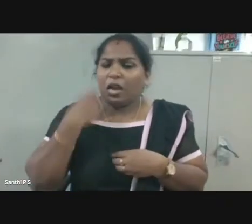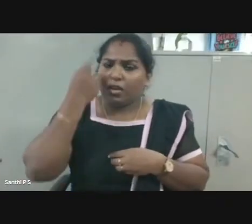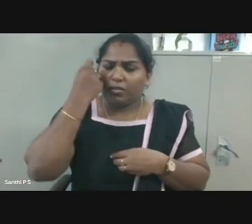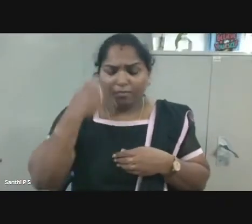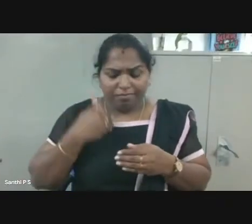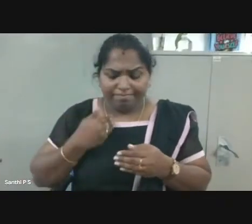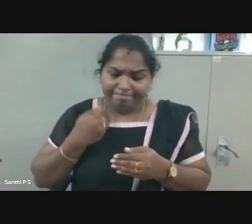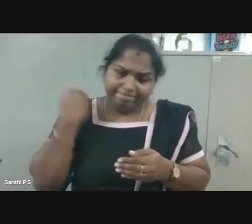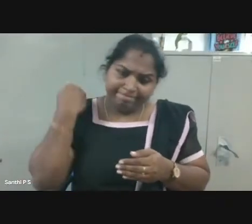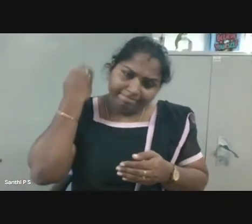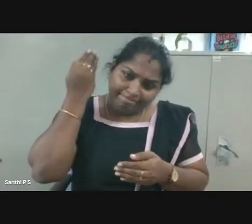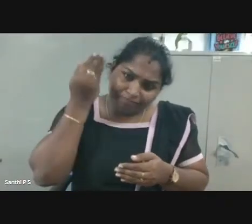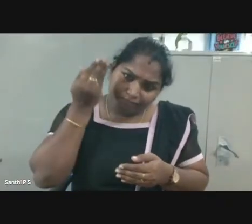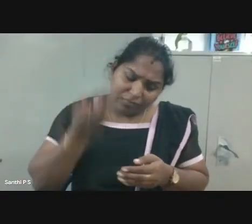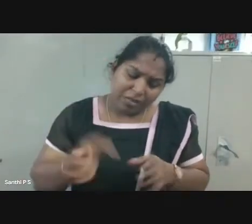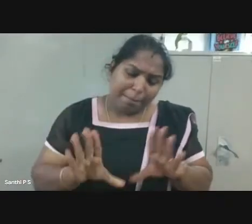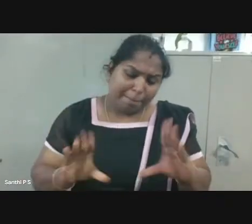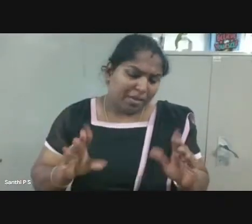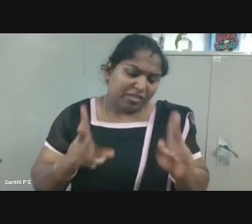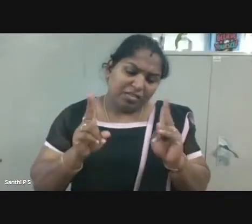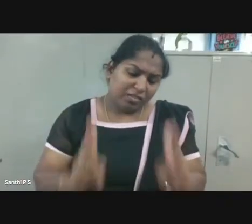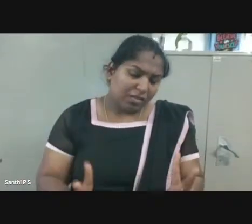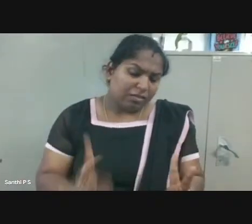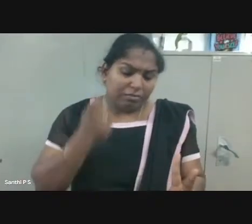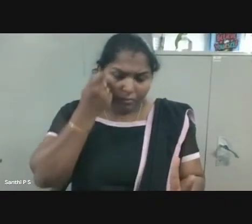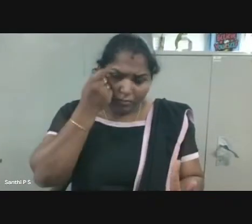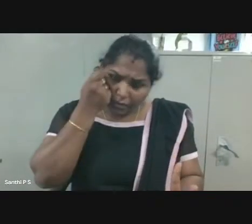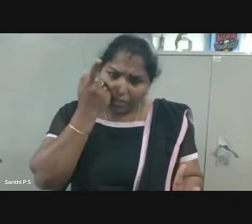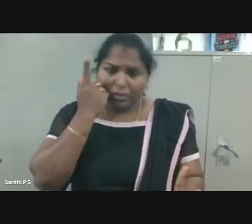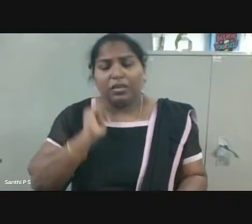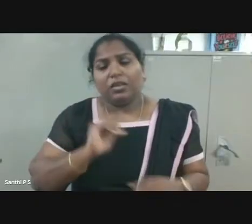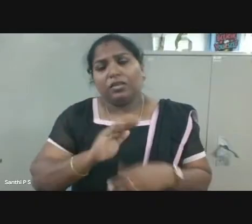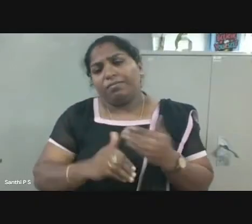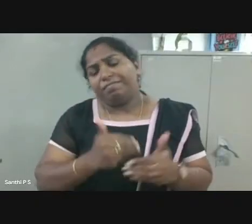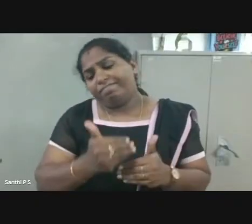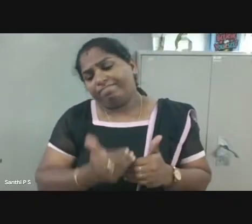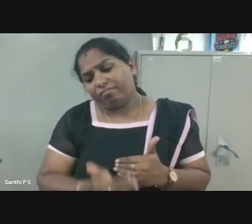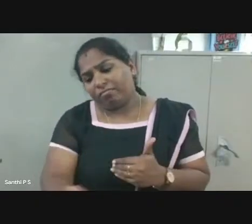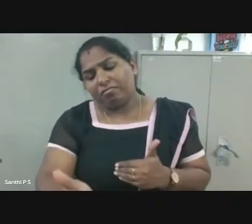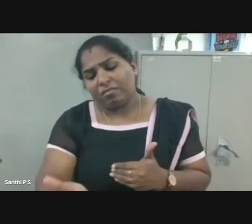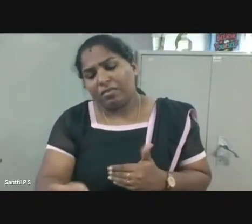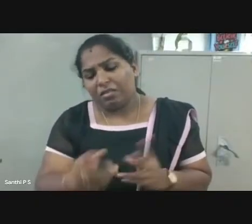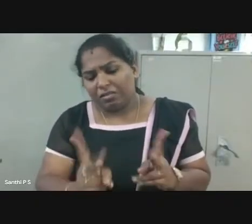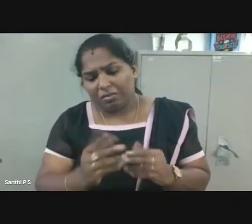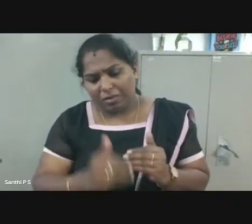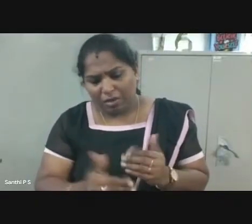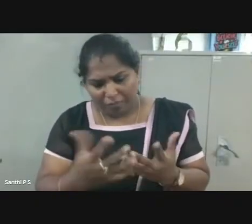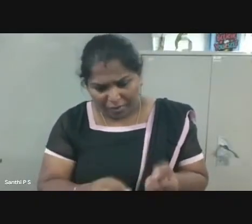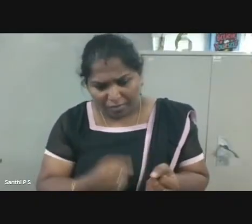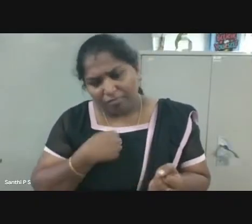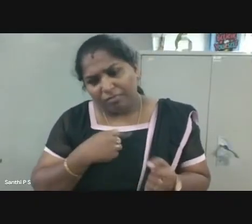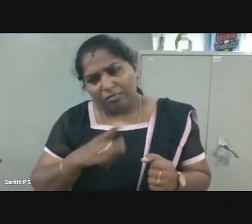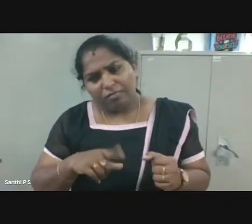വരെയായി, ബെഡിലായി, കുഞ്ഞിനും കഷ്ടപ്പാടാണ്. അപ്പൊ അങ്ങനെയൊക്കെ എടുക്കുമ്പോൾ ഒരു തീരുമാനം എടുക്കണം. നമുക്ക് ഈ വെന്റിലേറ്റർ മുന്നോട്ട് കൊണ്ടുപോകണോ, അത് വെന്റിലേറ്റർ അങ്ങ്